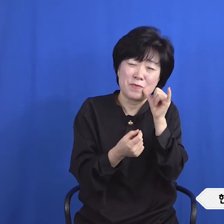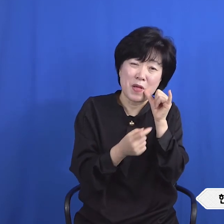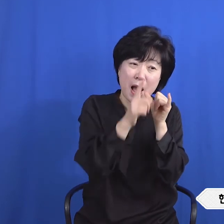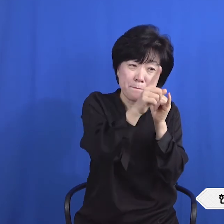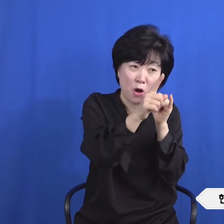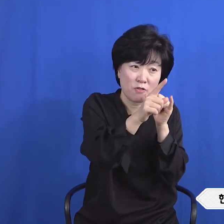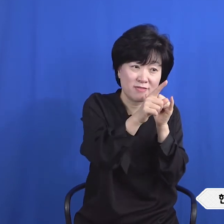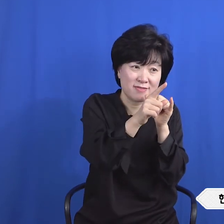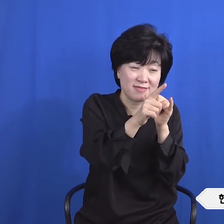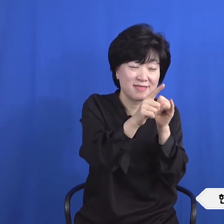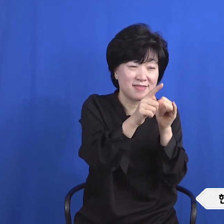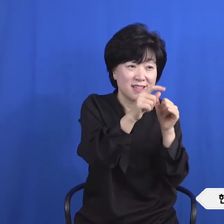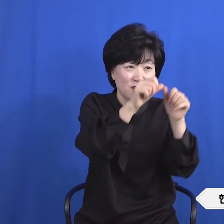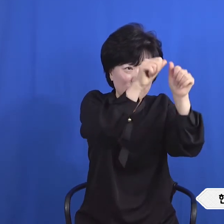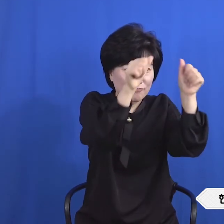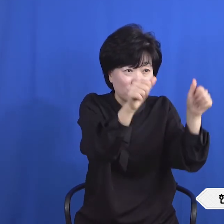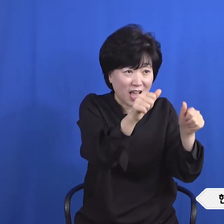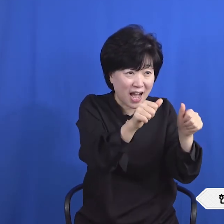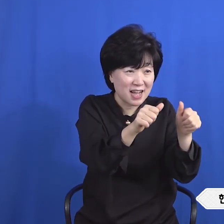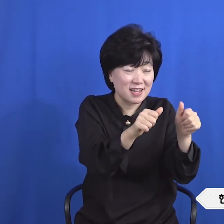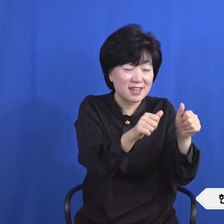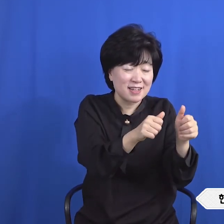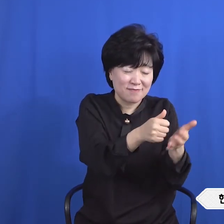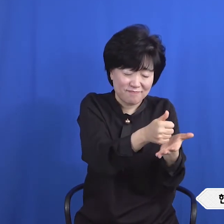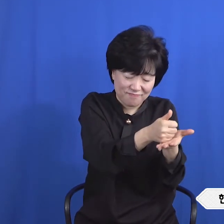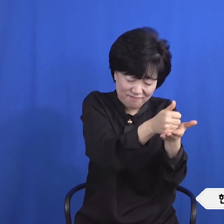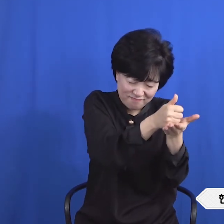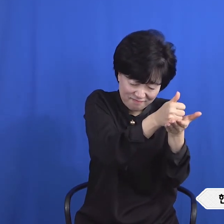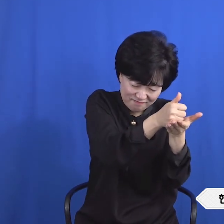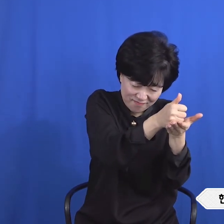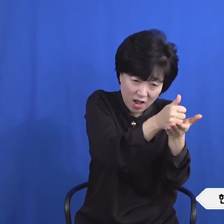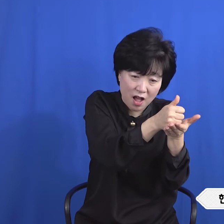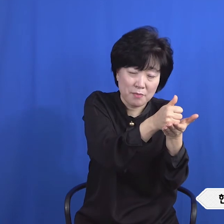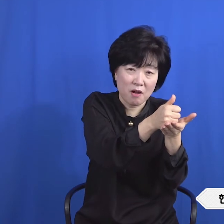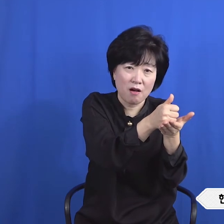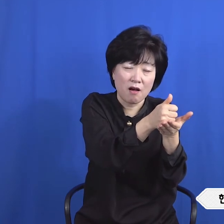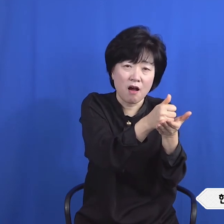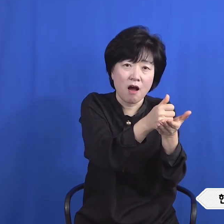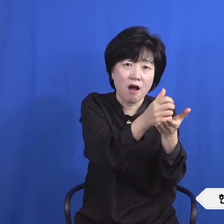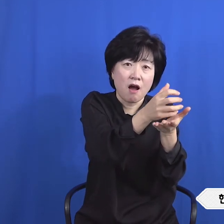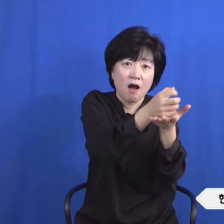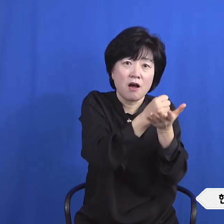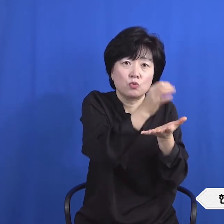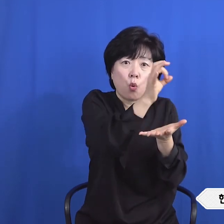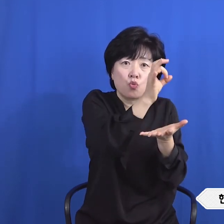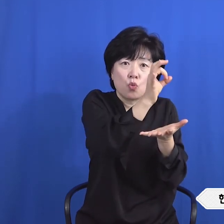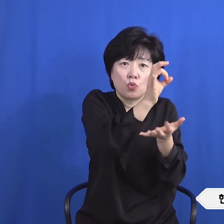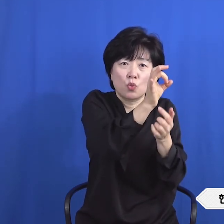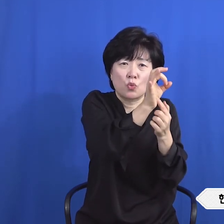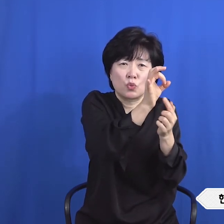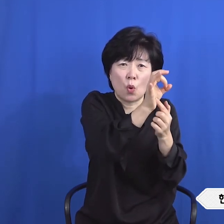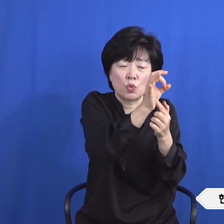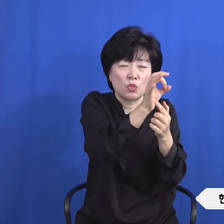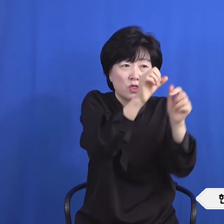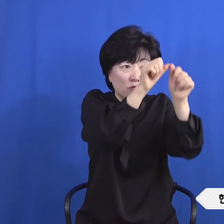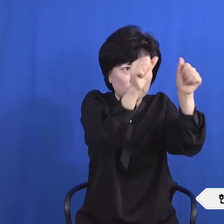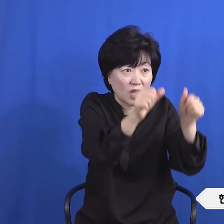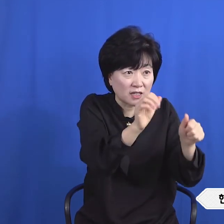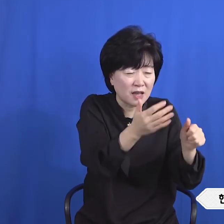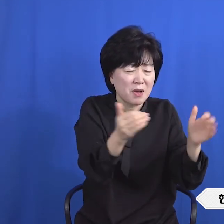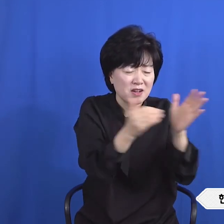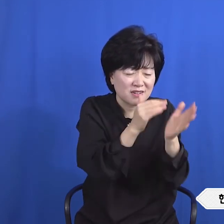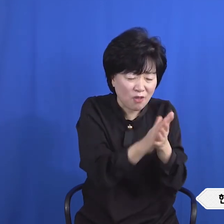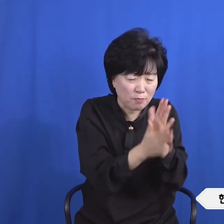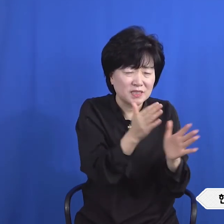시작하면 그걸 손에 넣기 전까지는 견딜 수가 없게 됩니다. 돈이 우상이 되면 끝없이